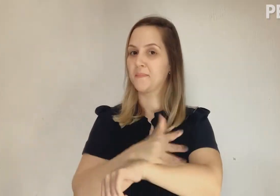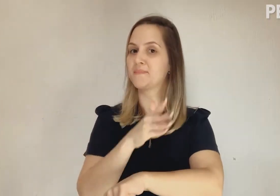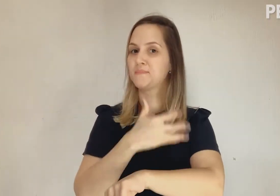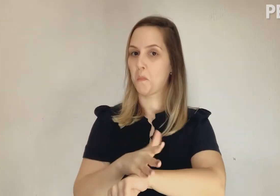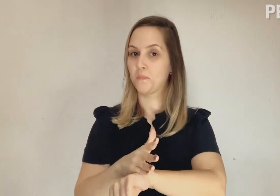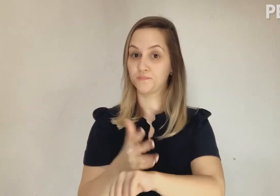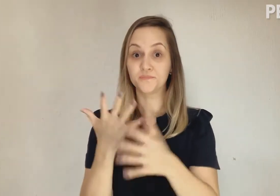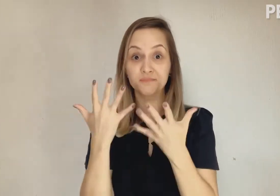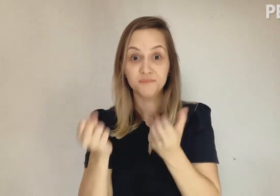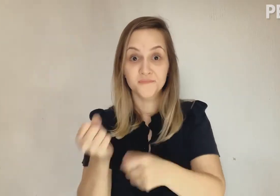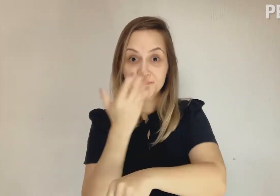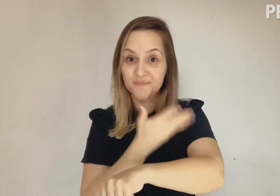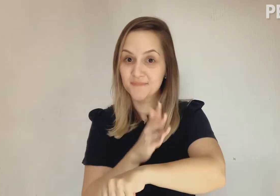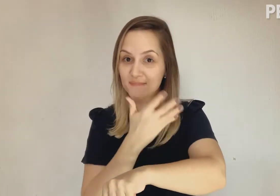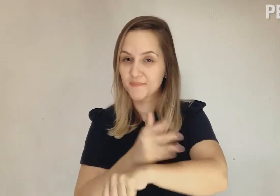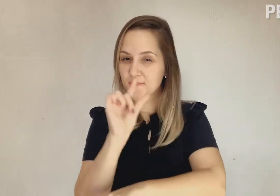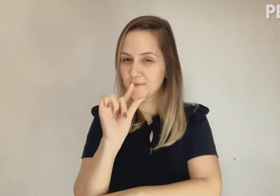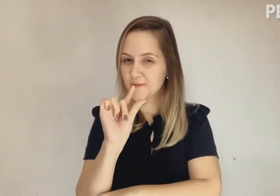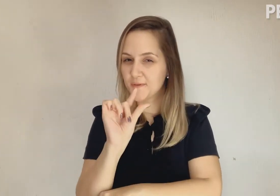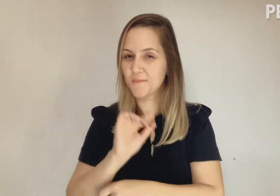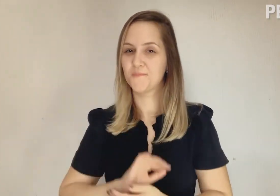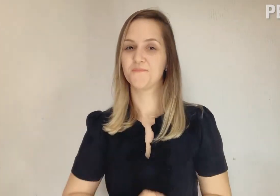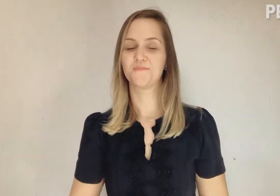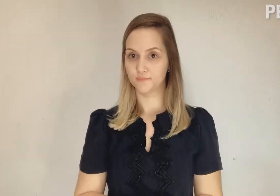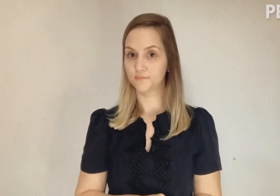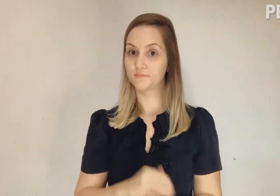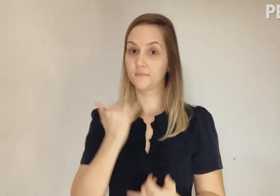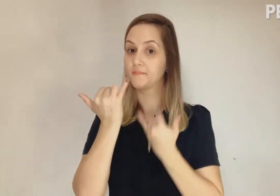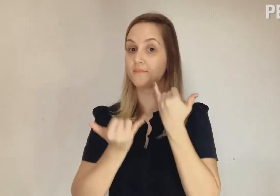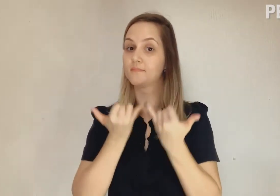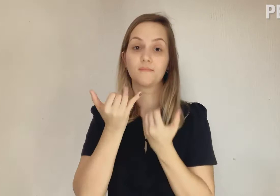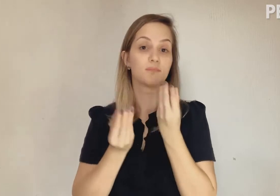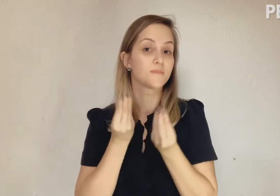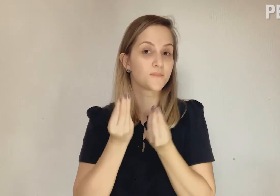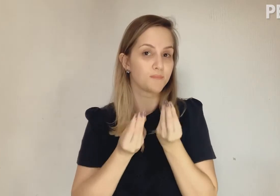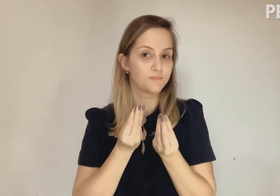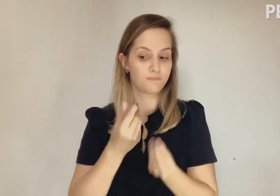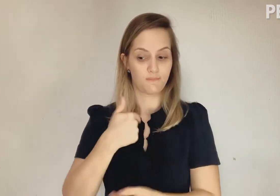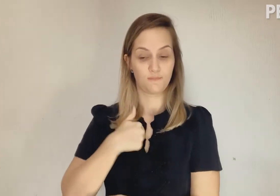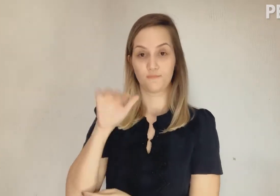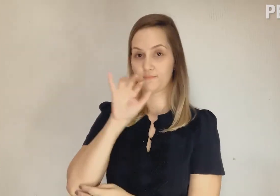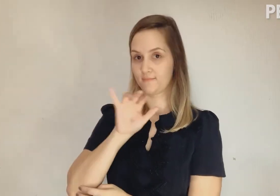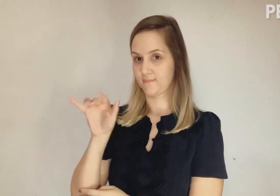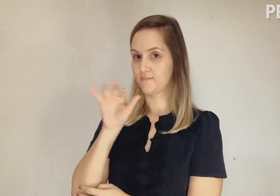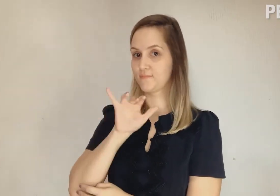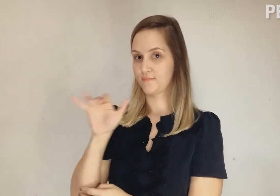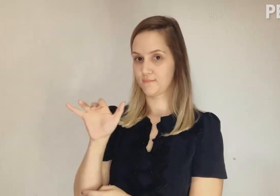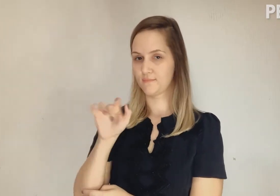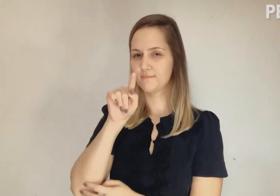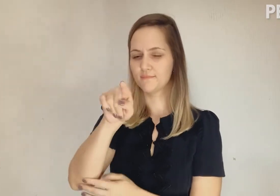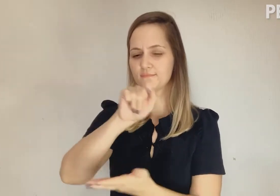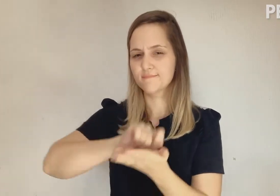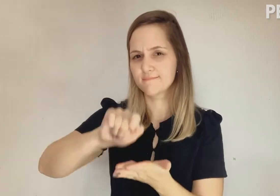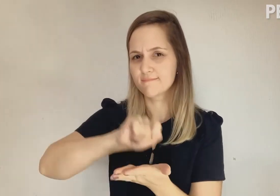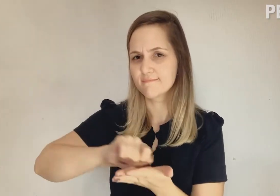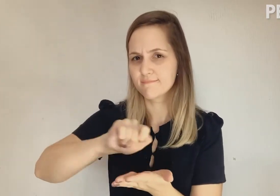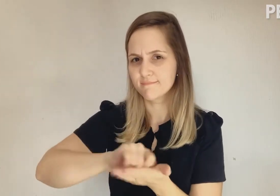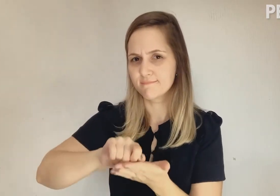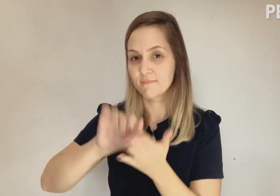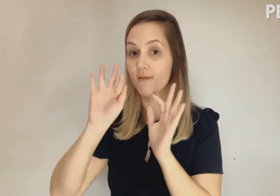é. Basta que você treine. Vamos praticar um pouquinho? A brincadeira será da seguinte forma: eu vou